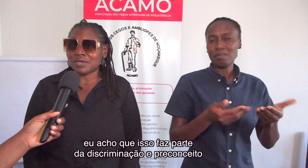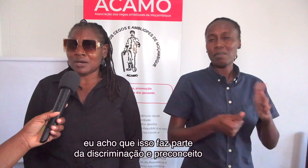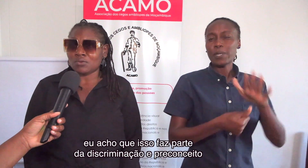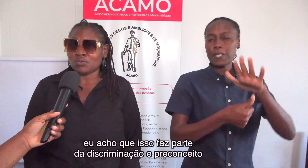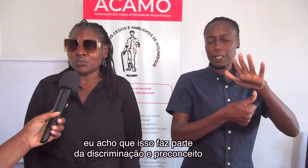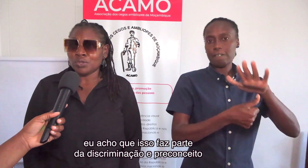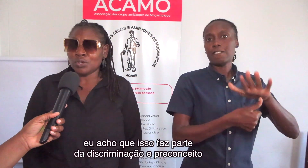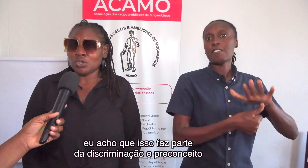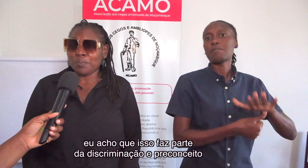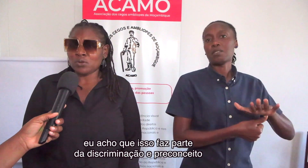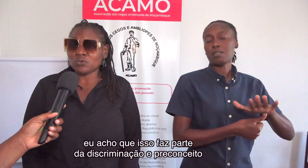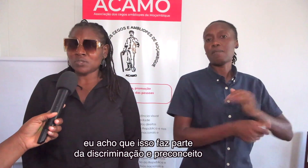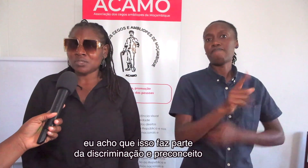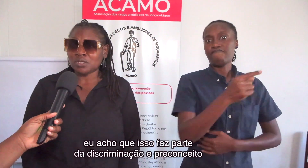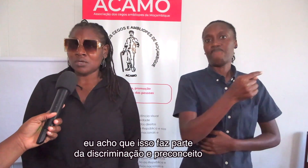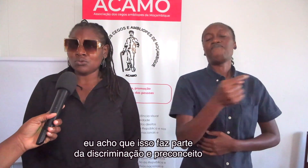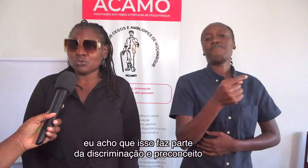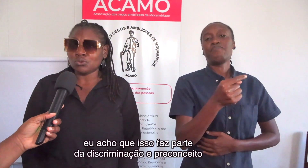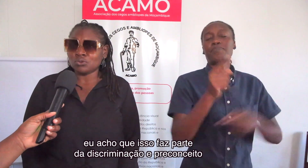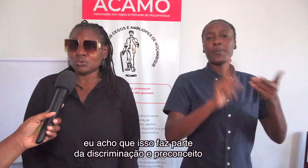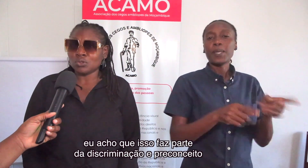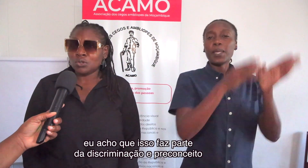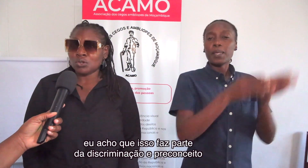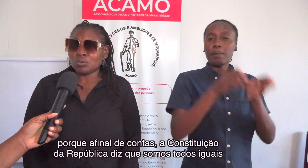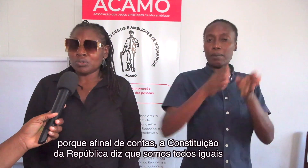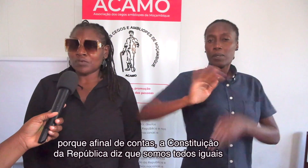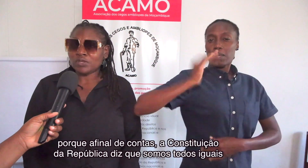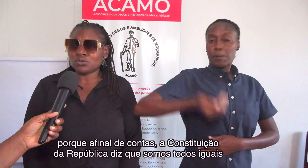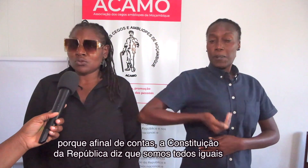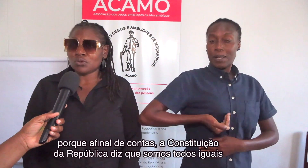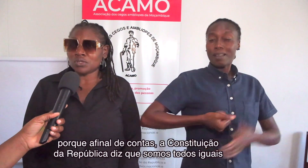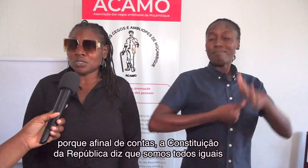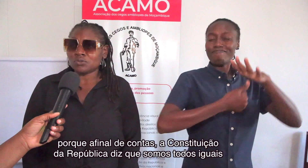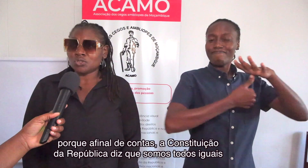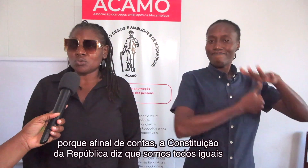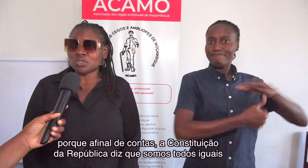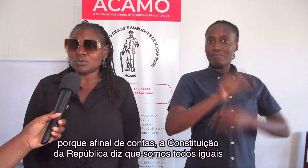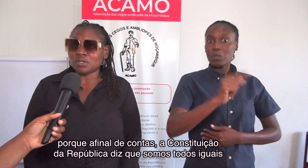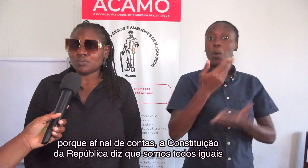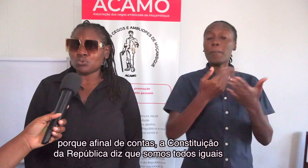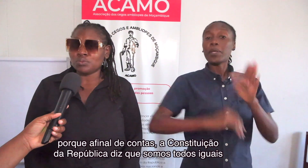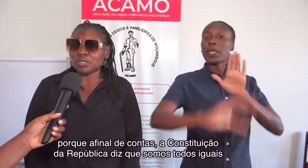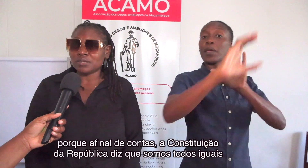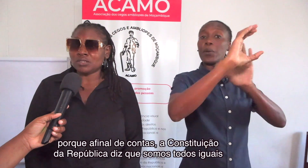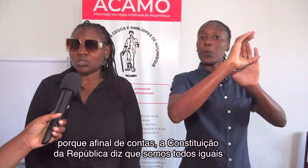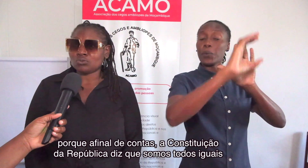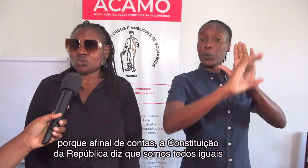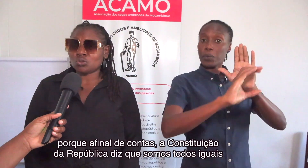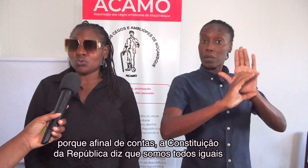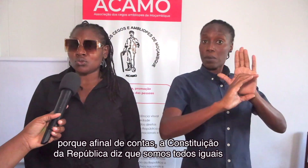e preconceito, porque, afinal de contas, a Constituição da República diz que somos todos